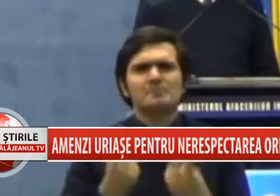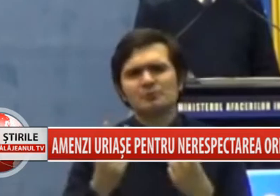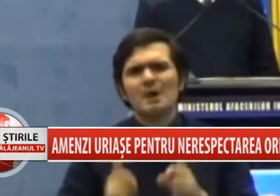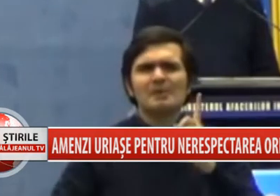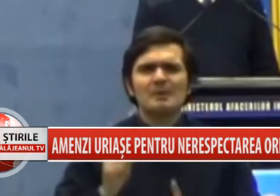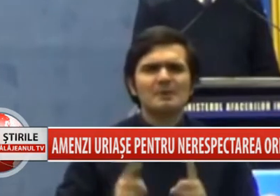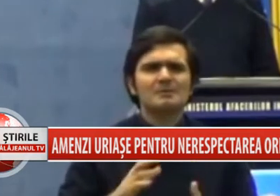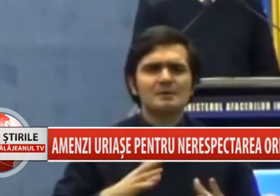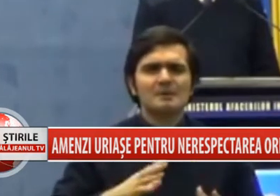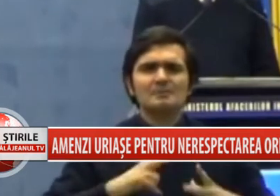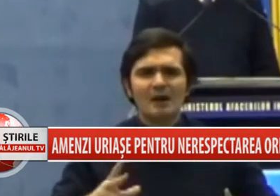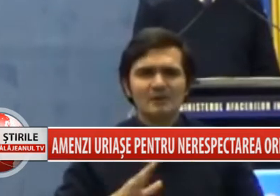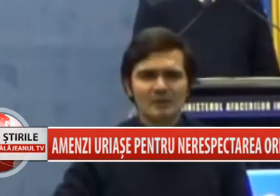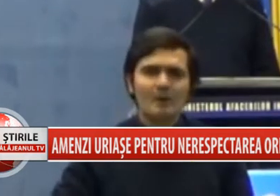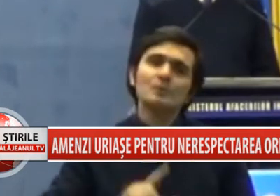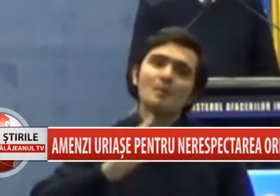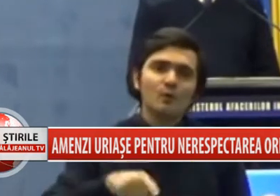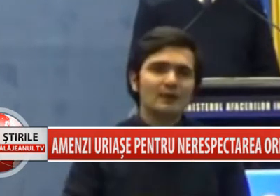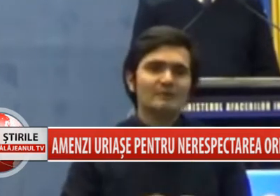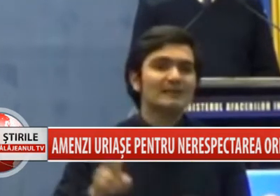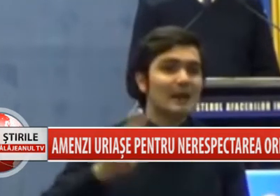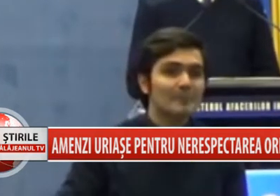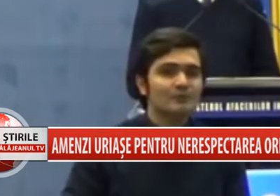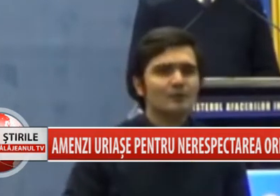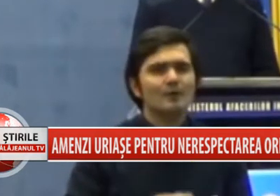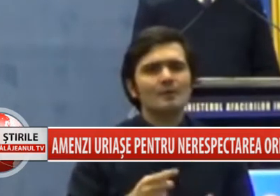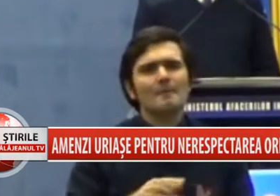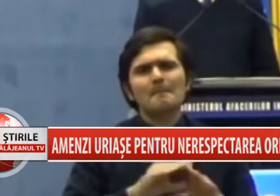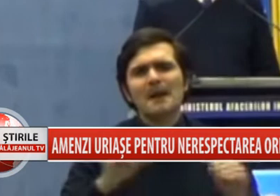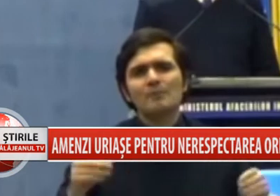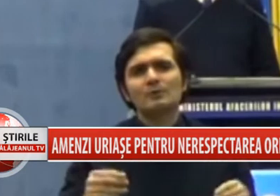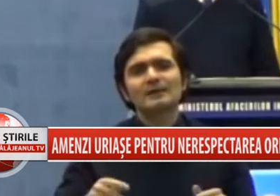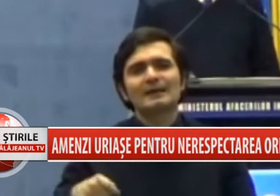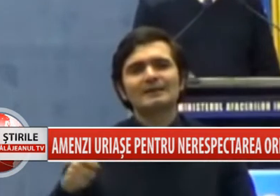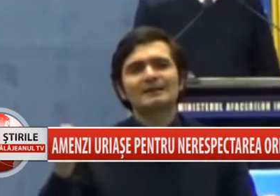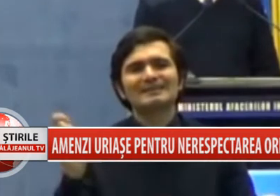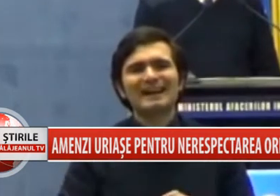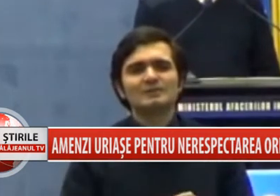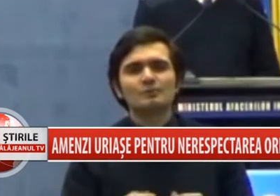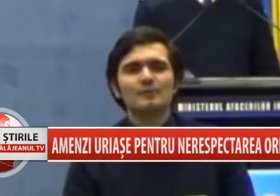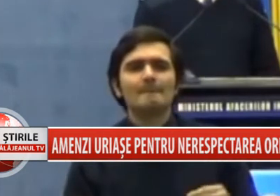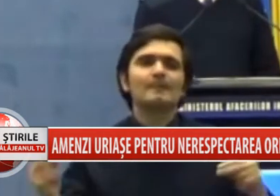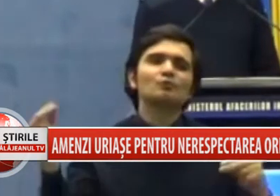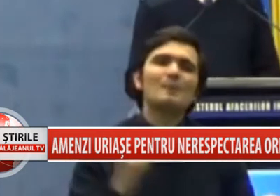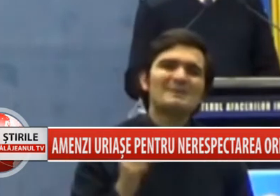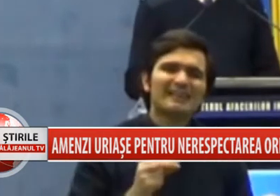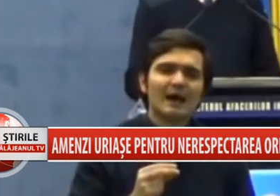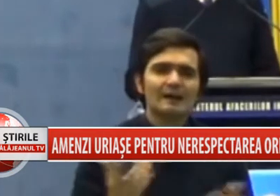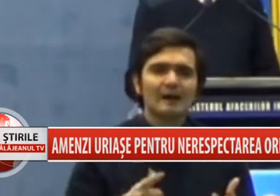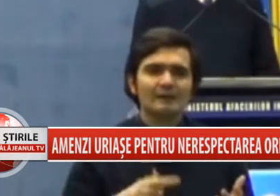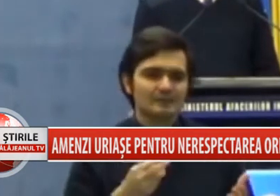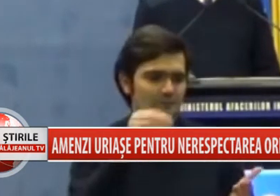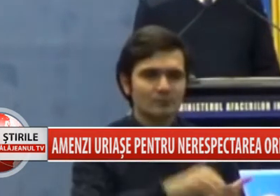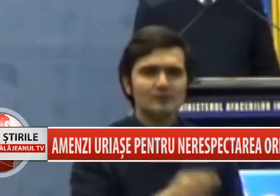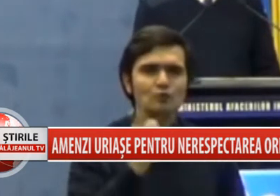și gravitatea faptei, se pot aplica și una sau mai multe dintre următoarele sancțiuni contravenționale complementare cuprinse în